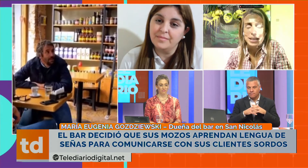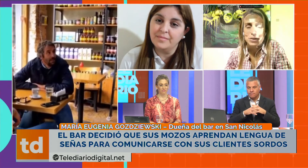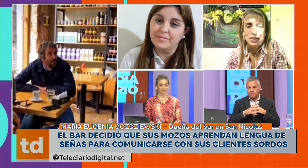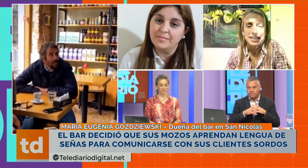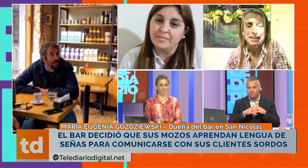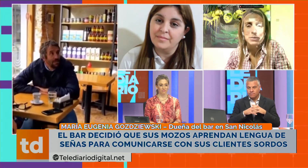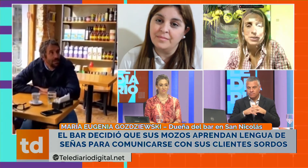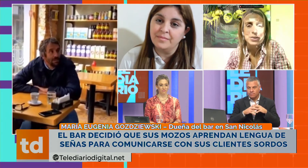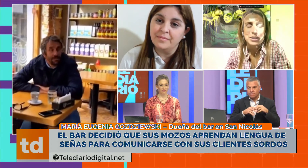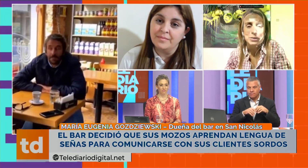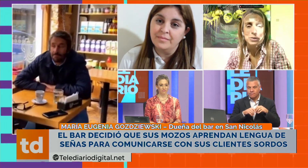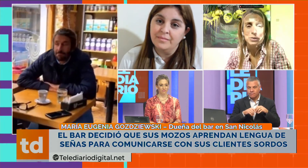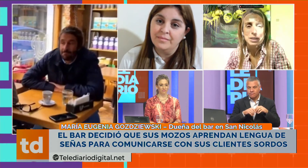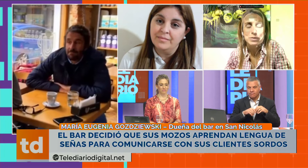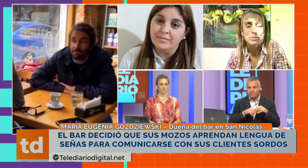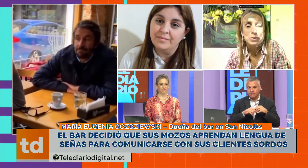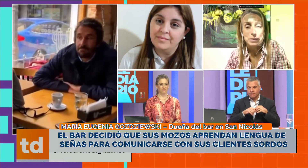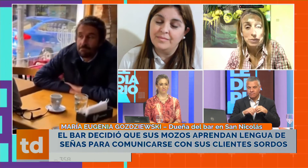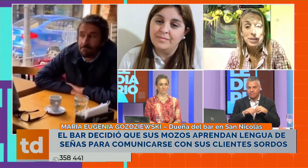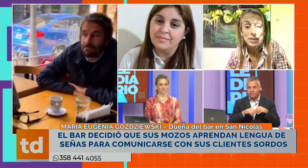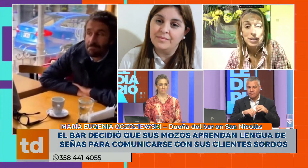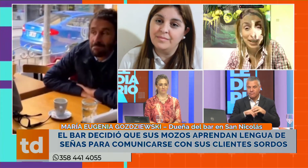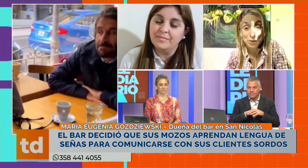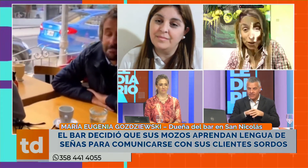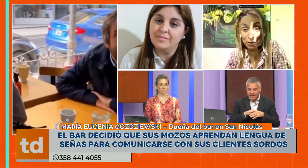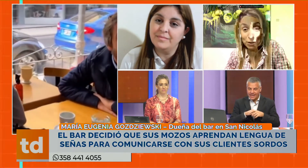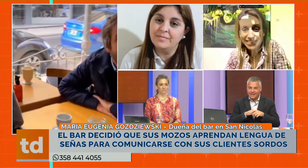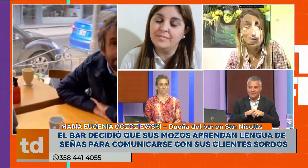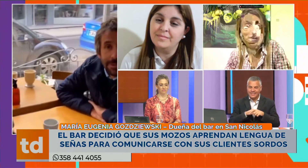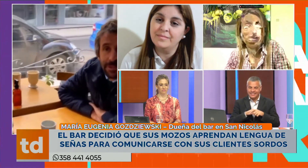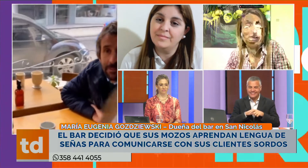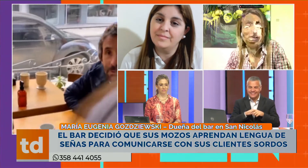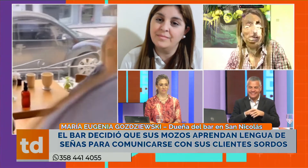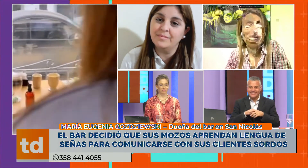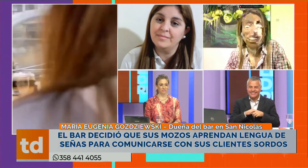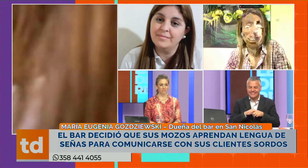Mirá, yo te cuento, nosotros también somos nuevitos en el rubro gastronómico. Ah, bien.